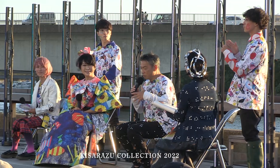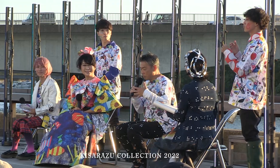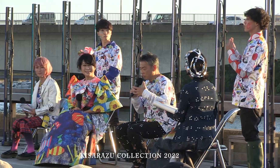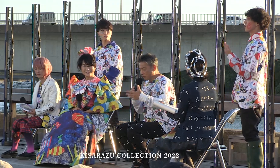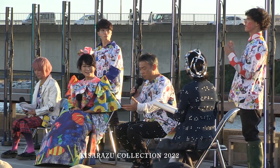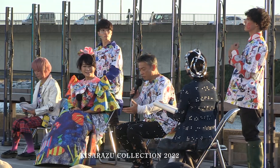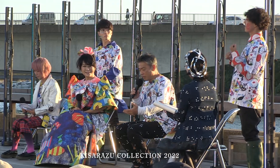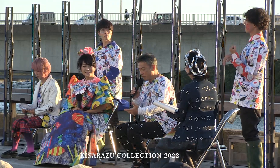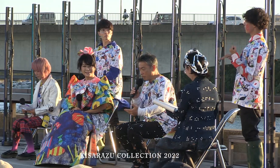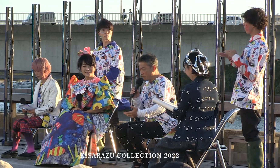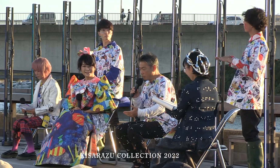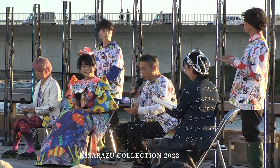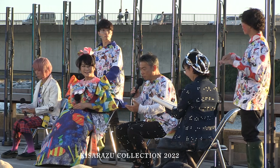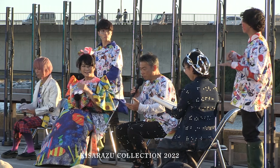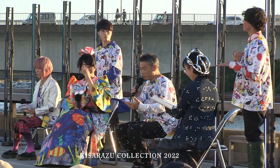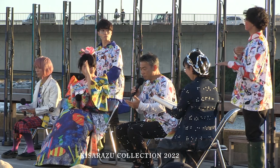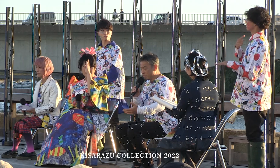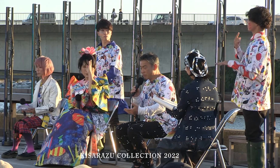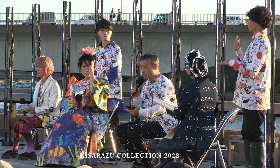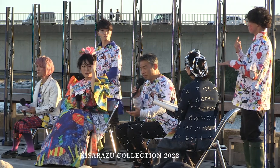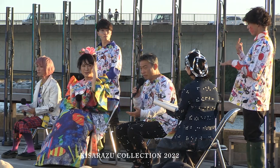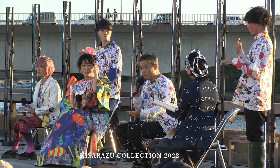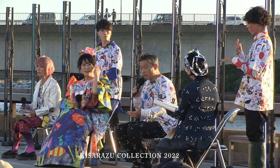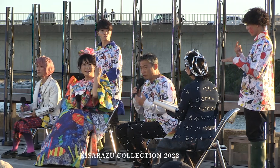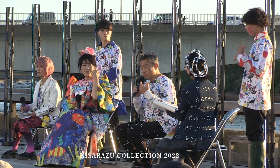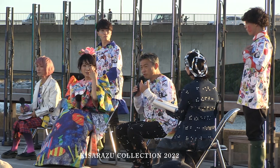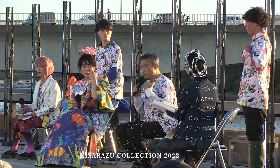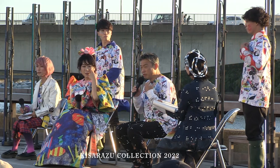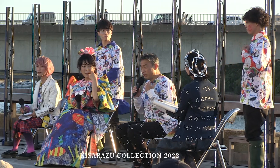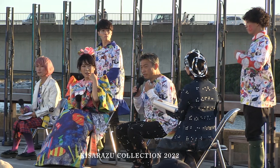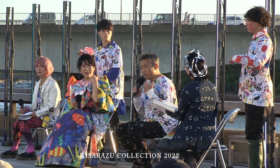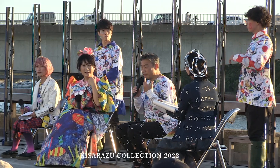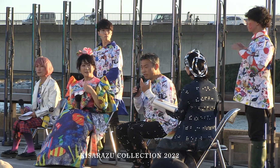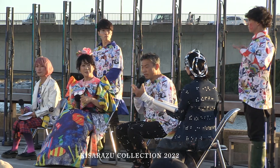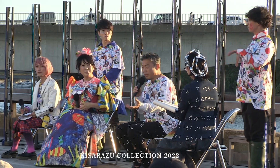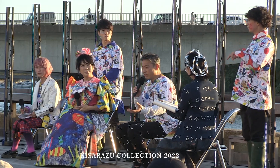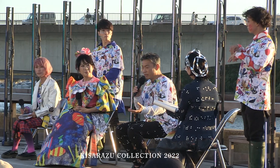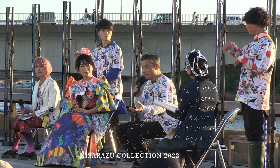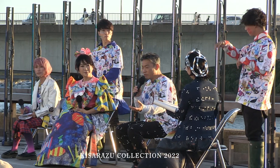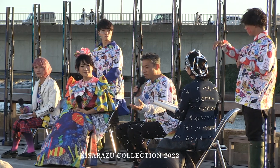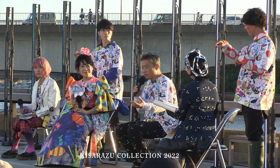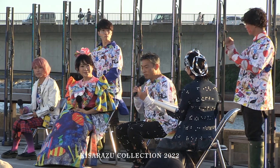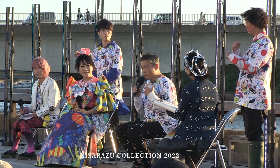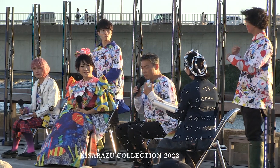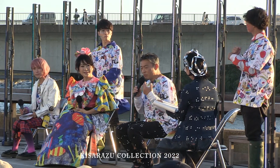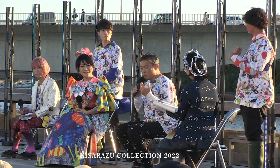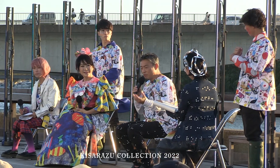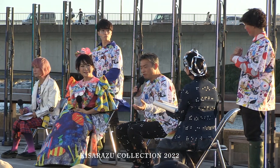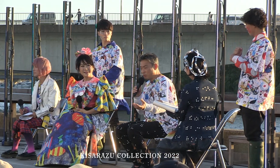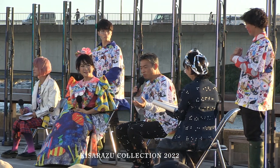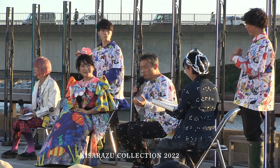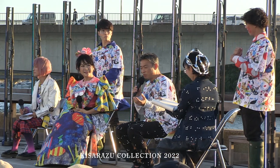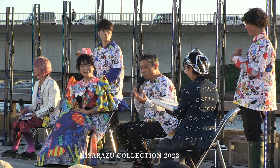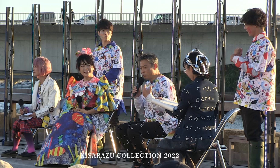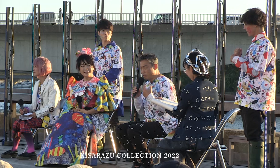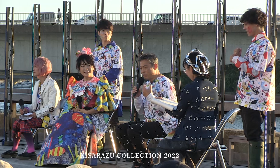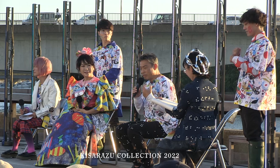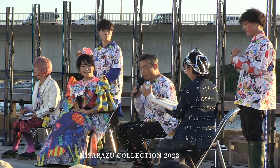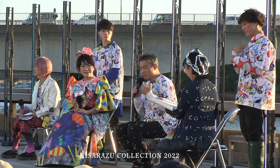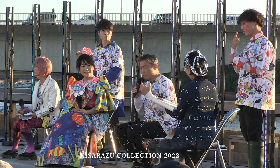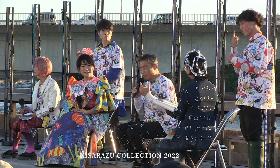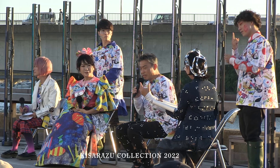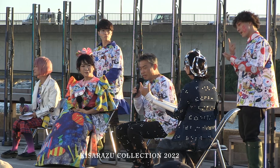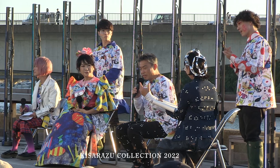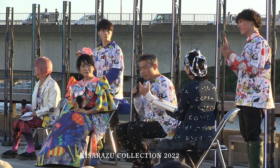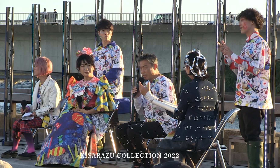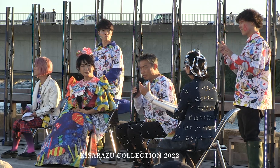自分のこうランウェイを作っていって、自分だけじゃなくてやっぱりこう人の思いに